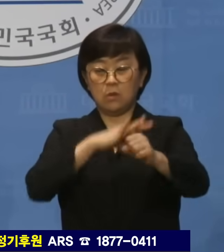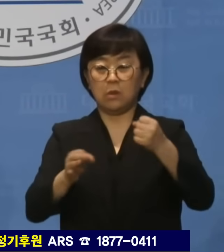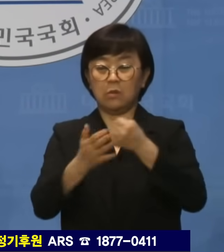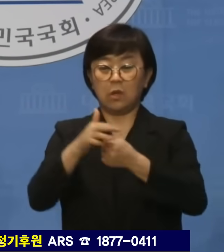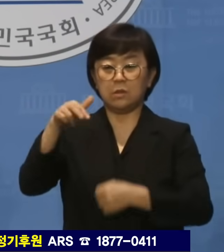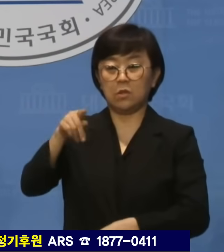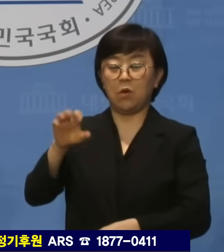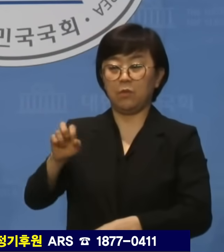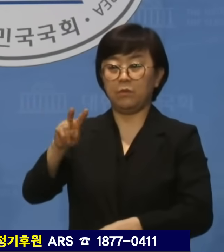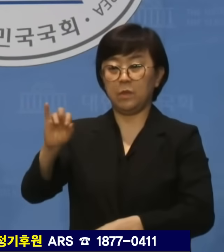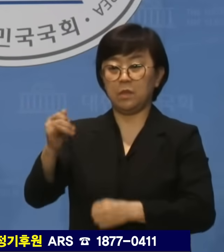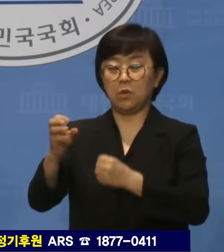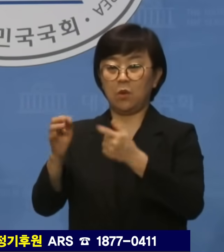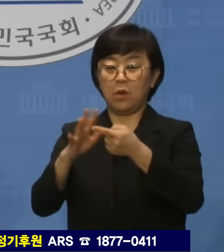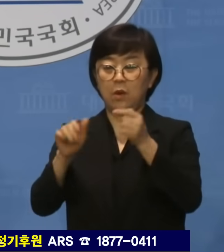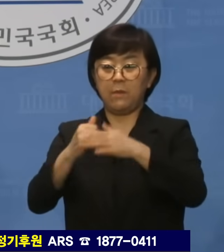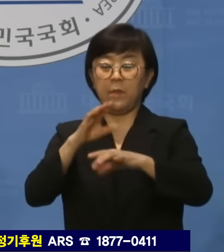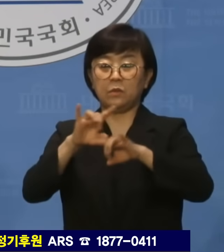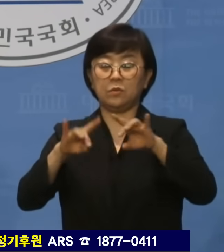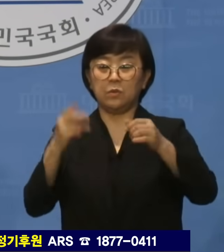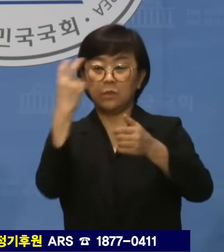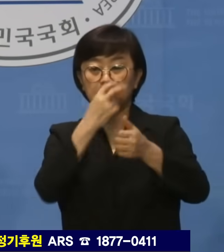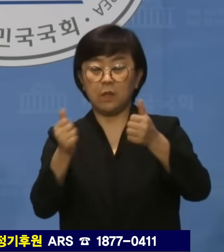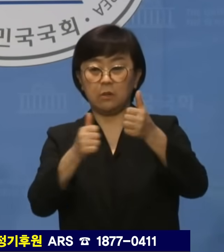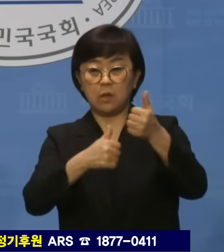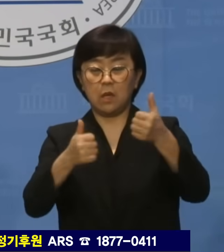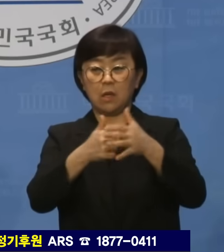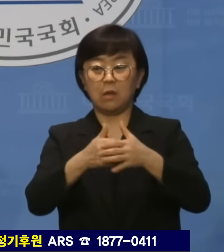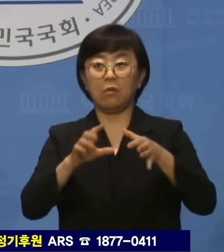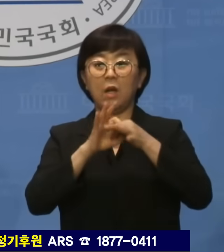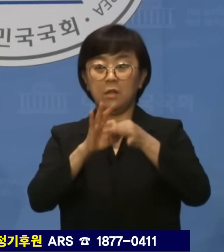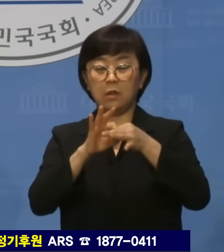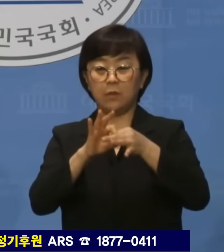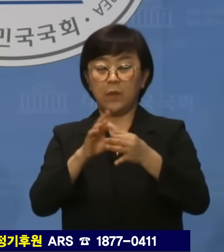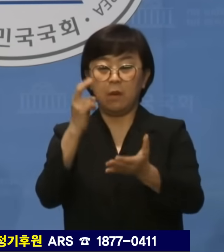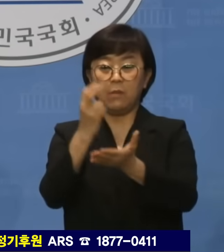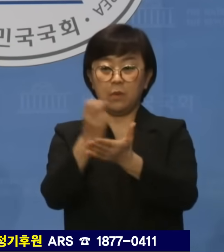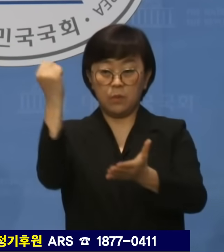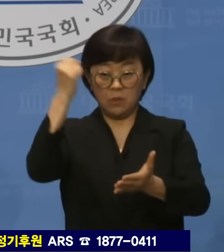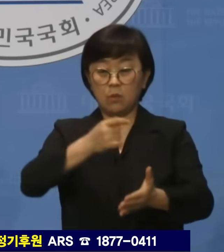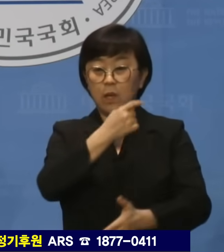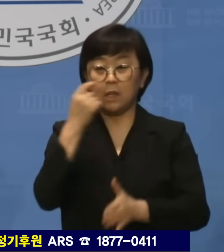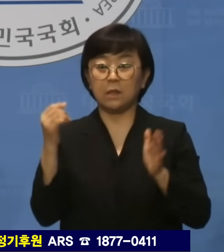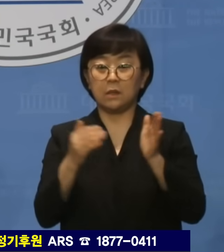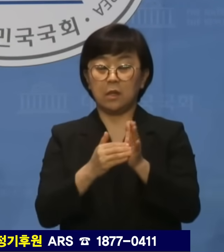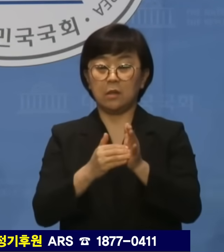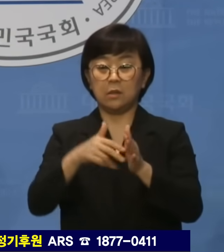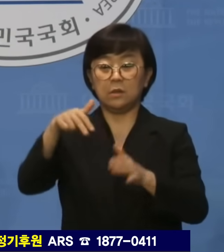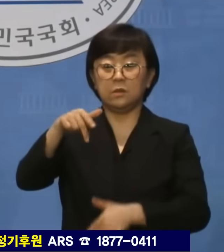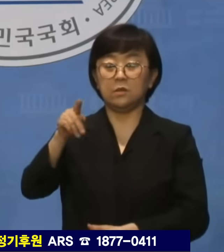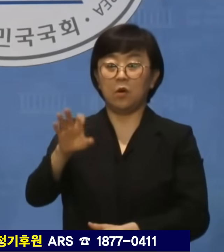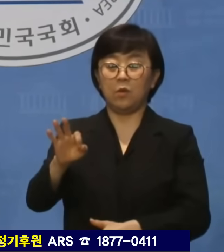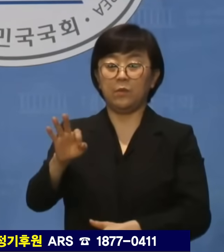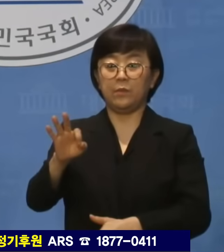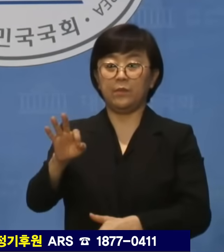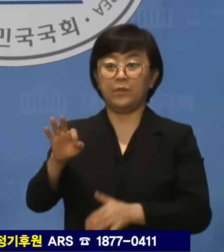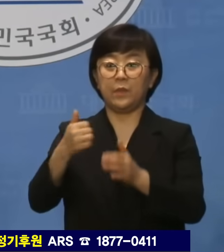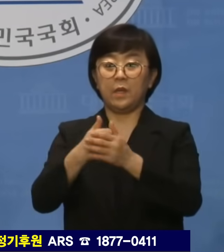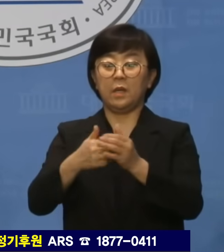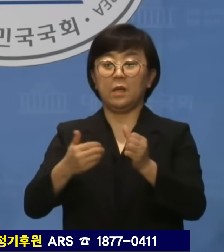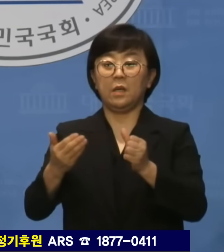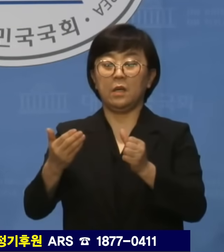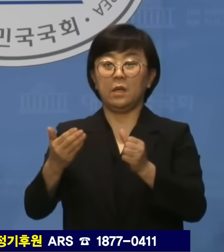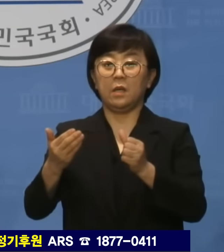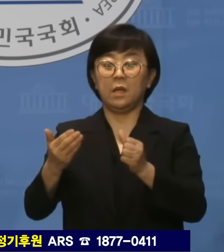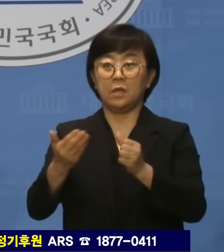정민용 방심위원이 방송심의에서 이해충돌 위반을 확인했다는 이유로 정민용 위원을 해촉한